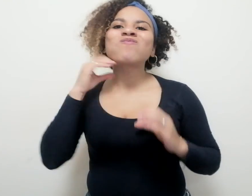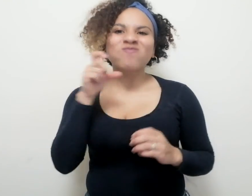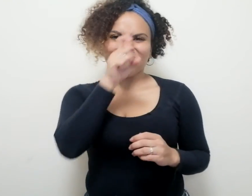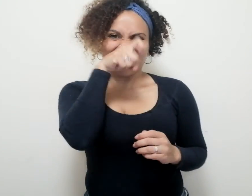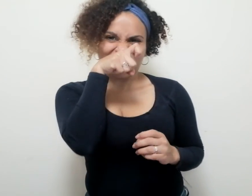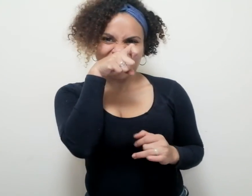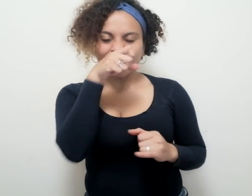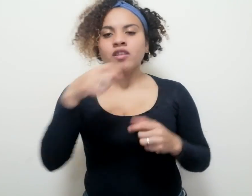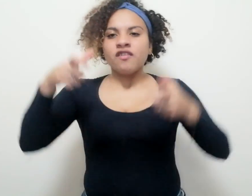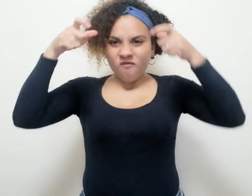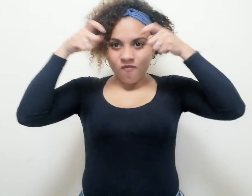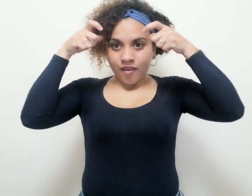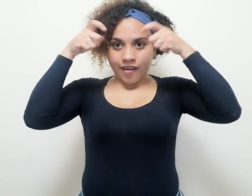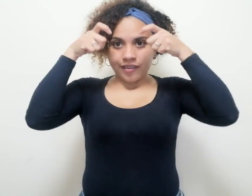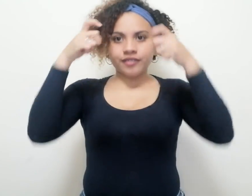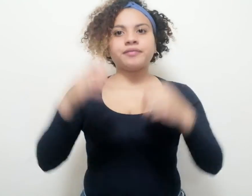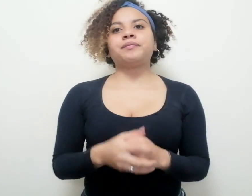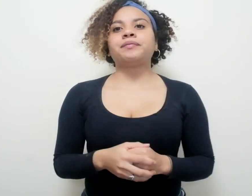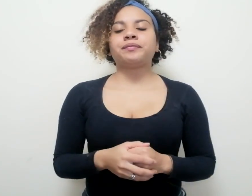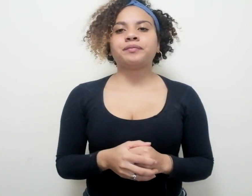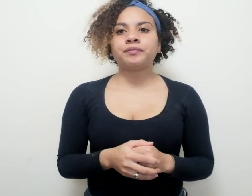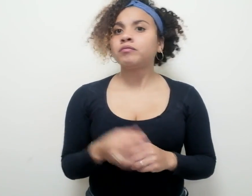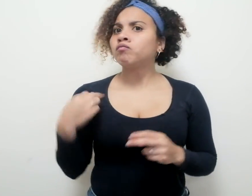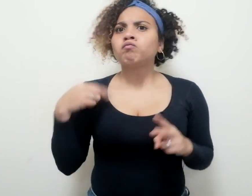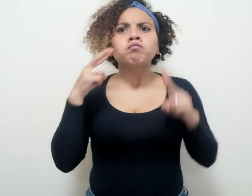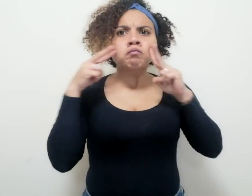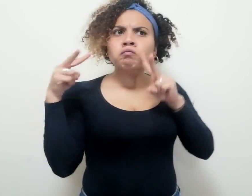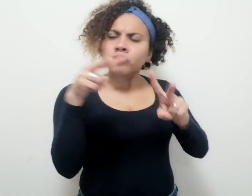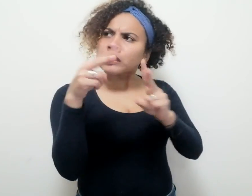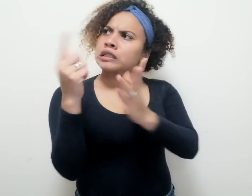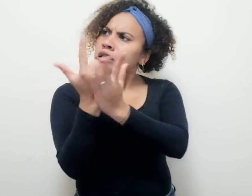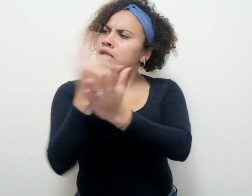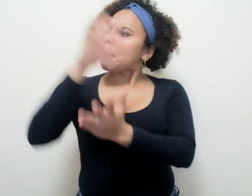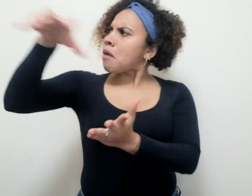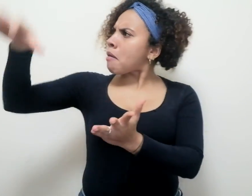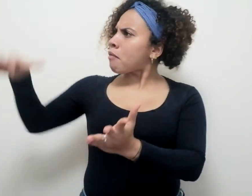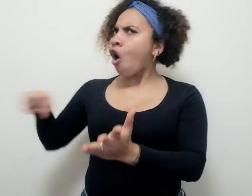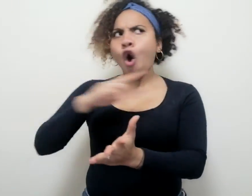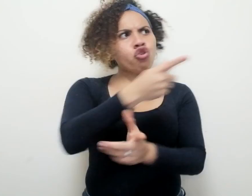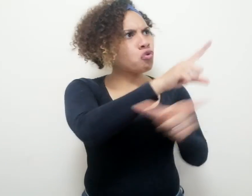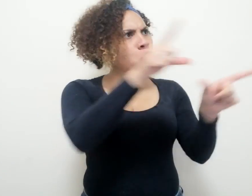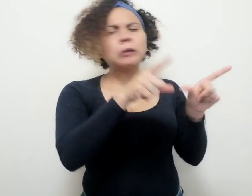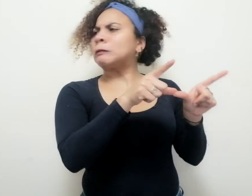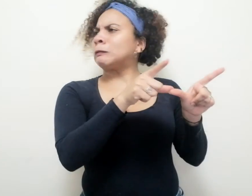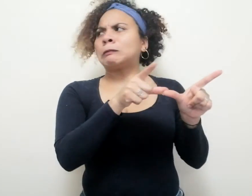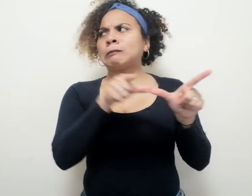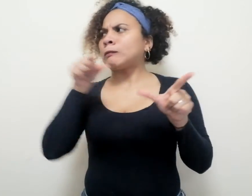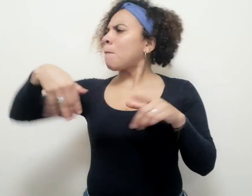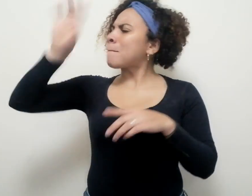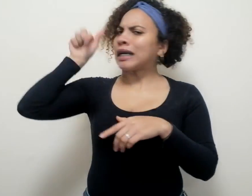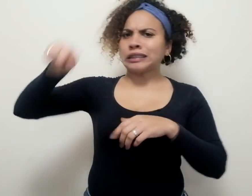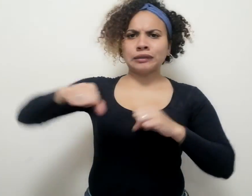vacas. No he visto tantas librerías en ningún otro lugar.